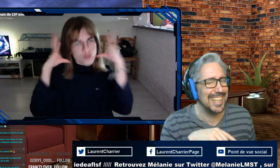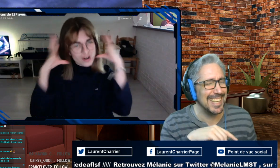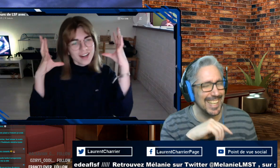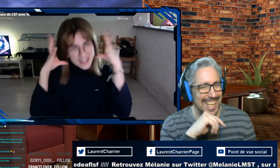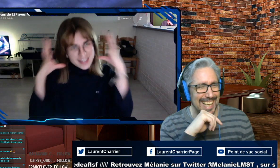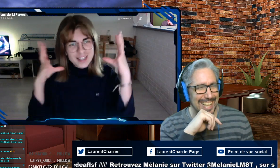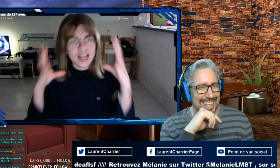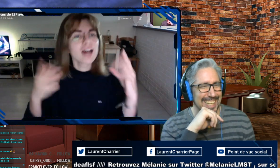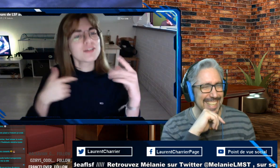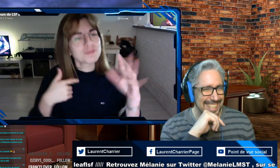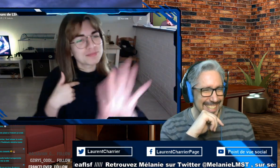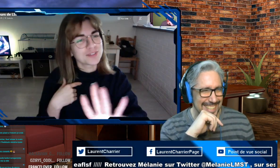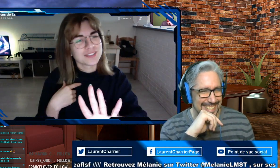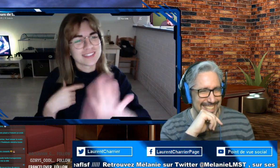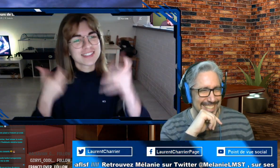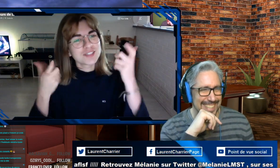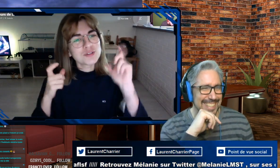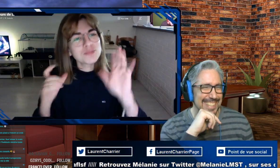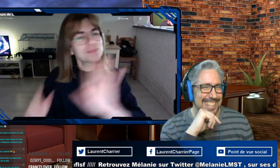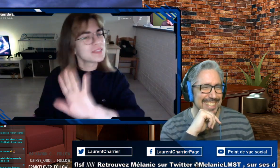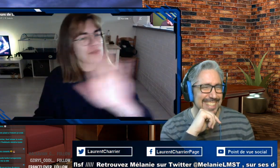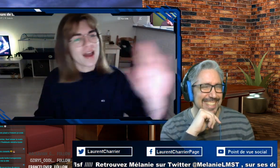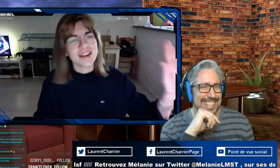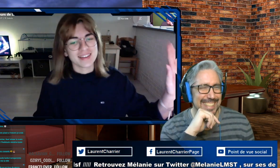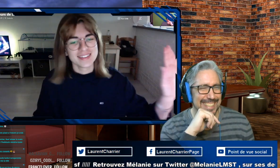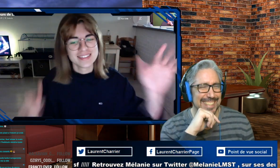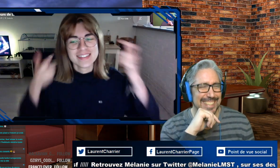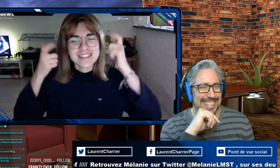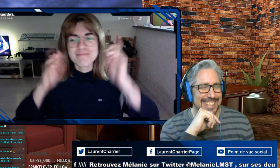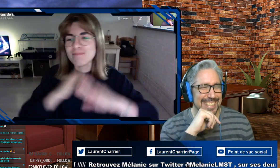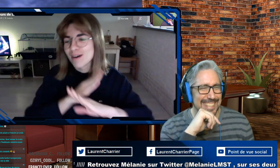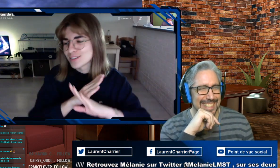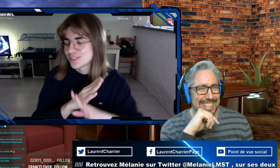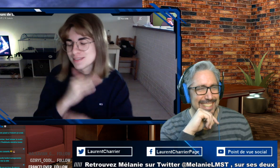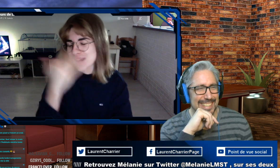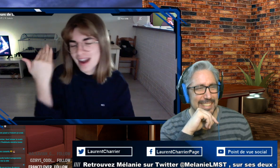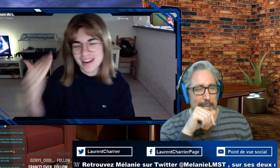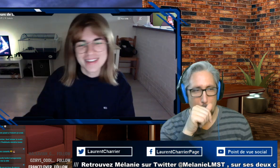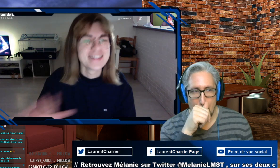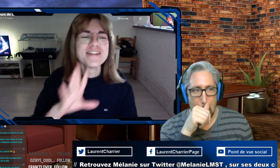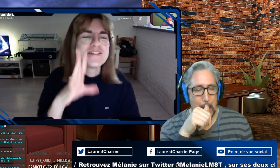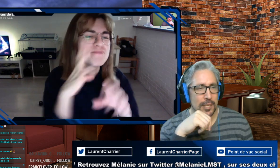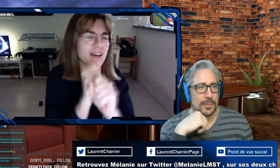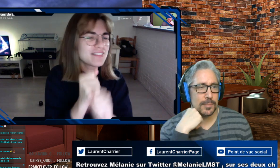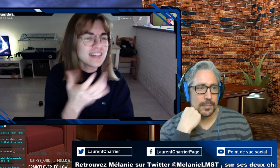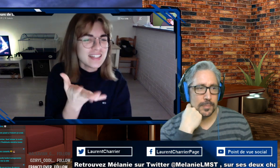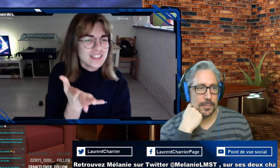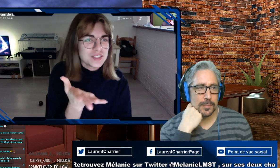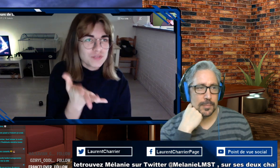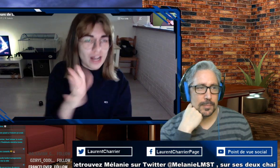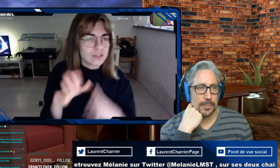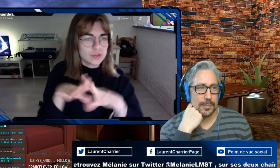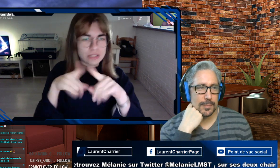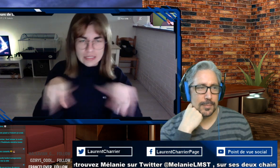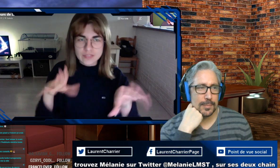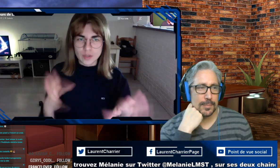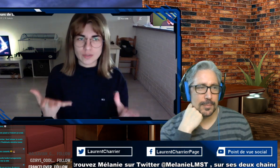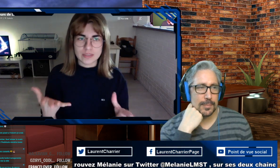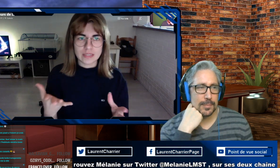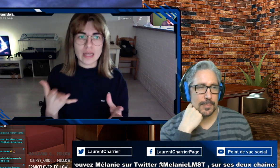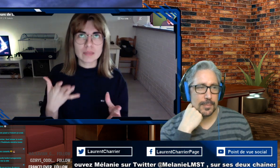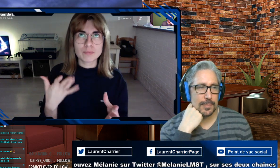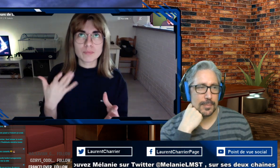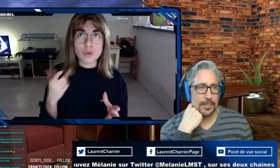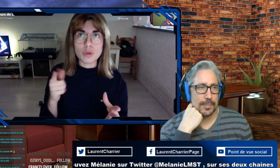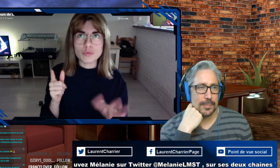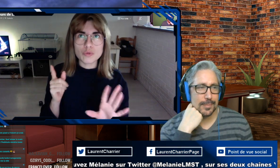si. quand t'as ça, je coupe mes appareils. C'est des mal. Bref, voilà, la différence